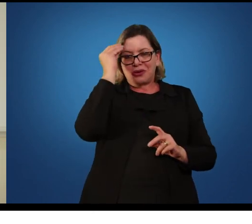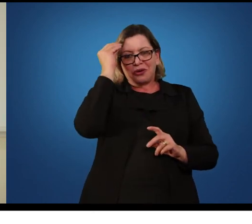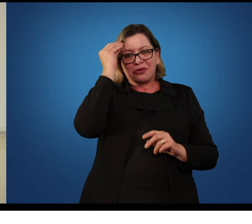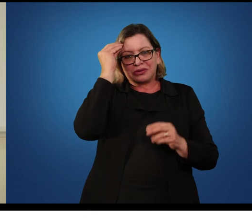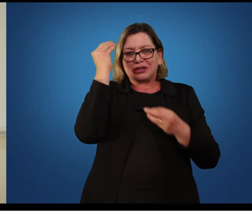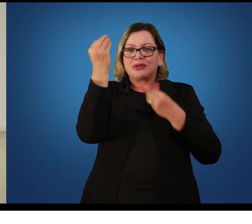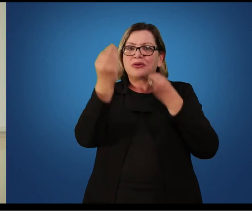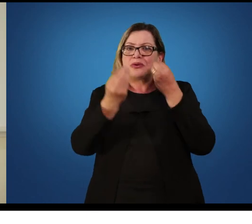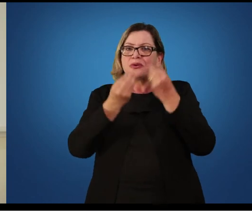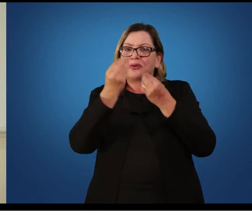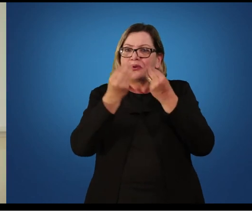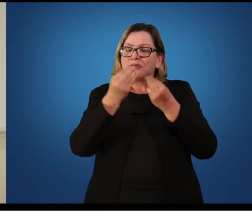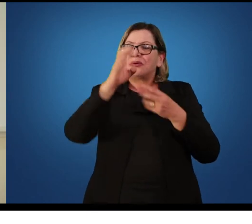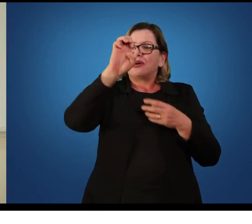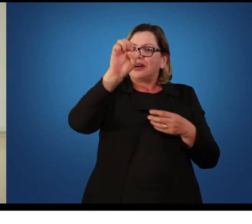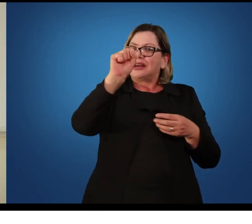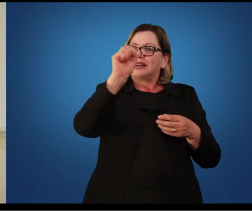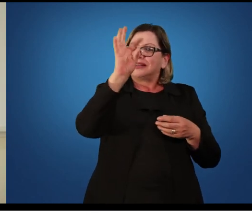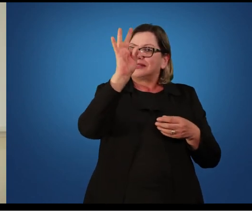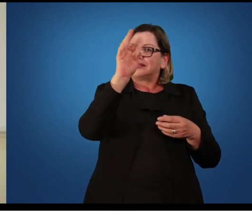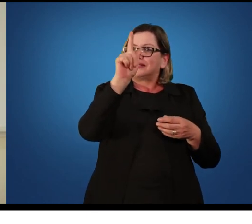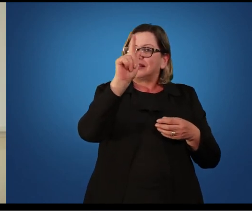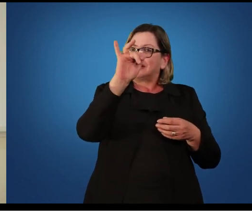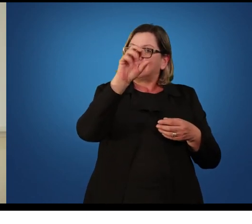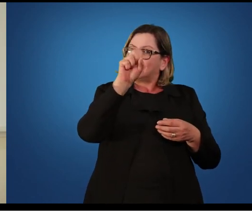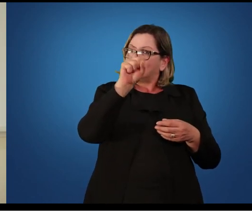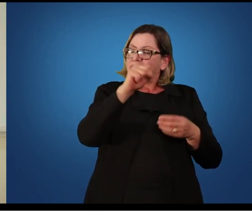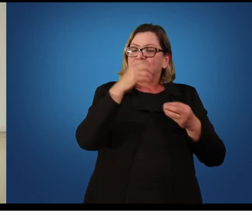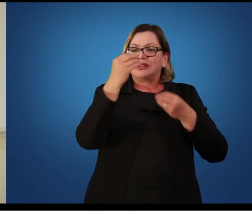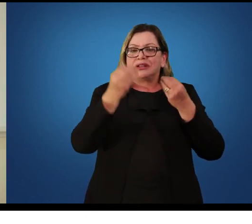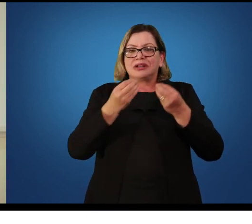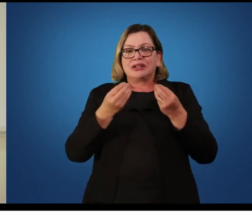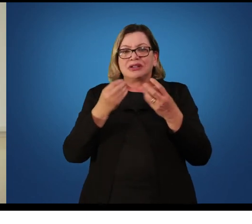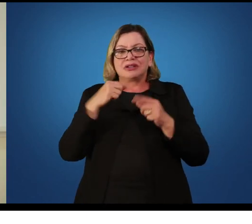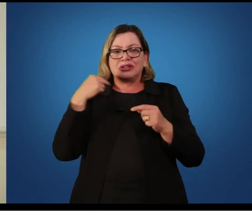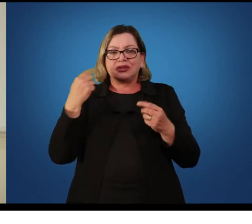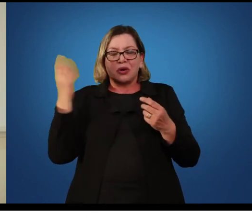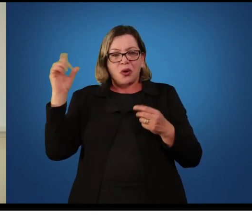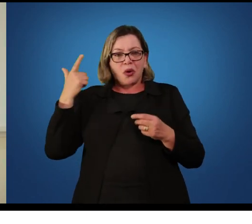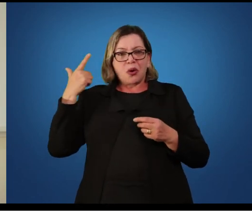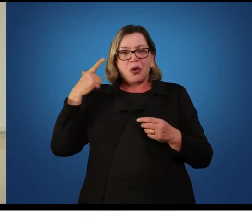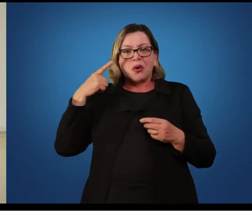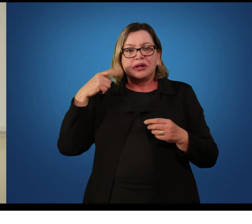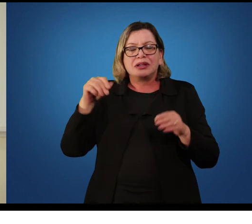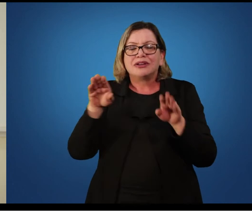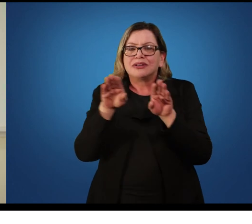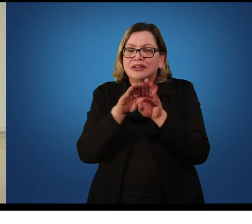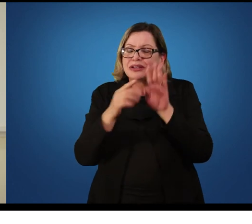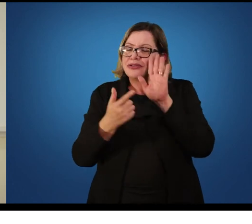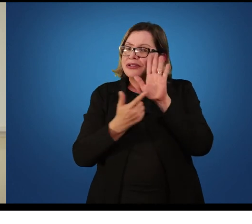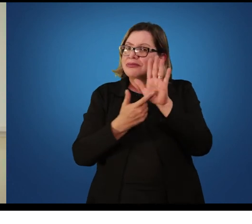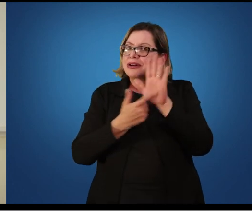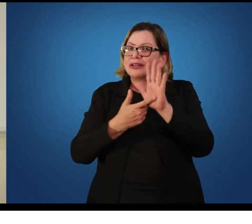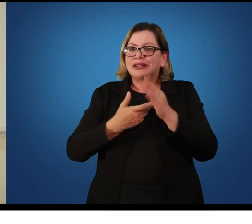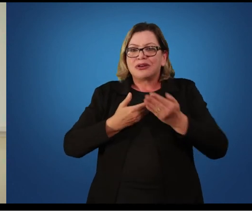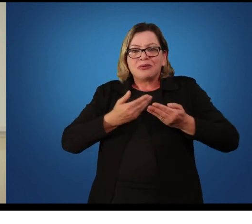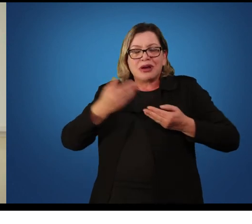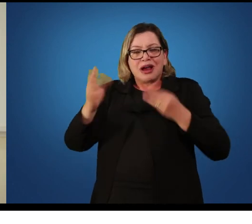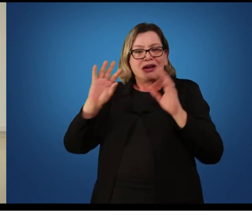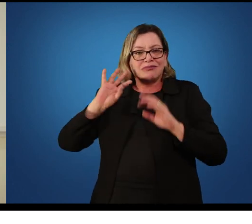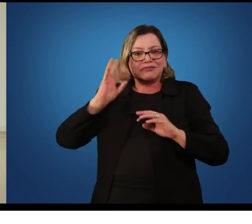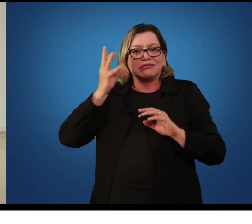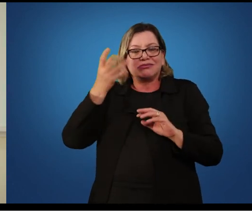categorizações as diferentes nomenclaturas e, novamente, a relação que existe entre a